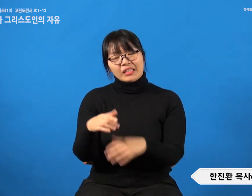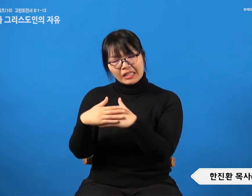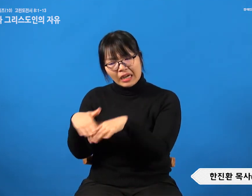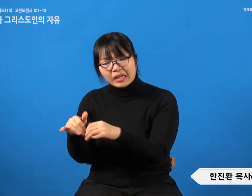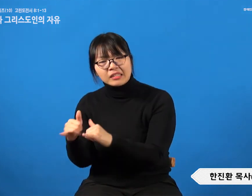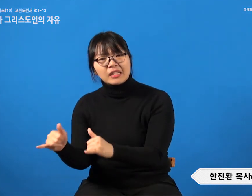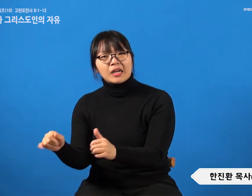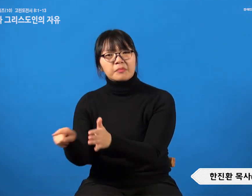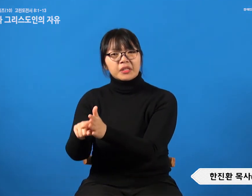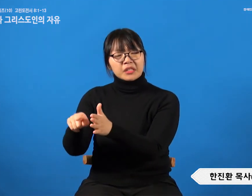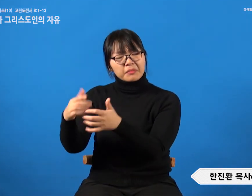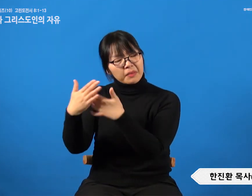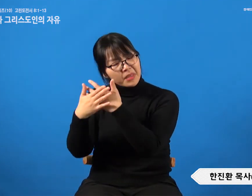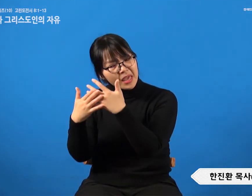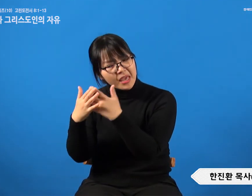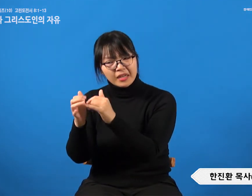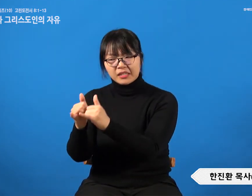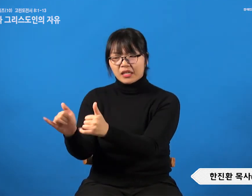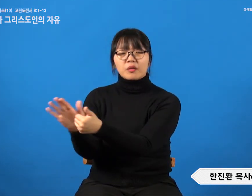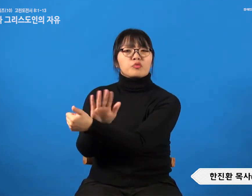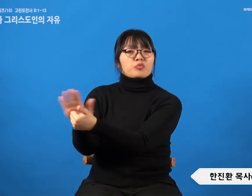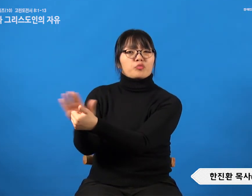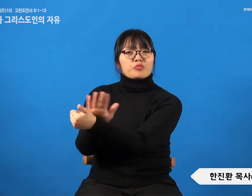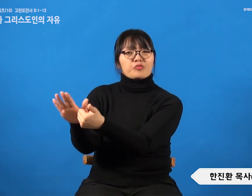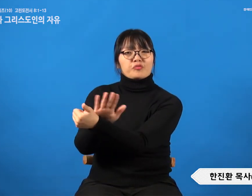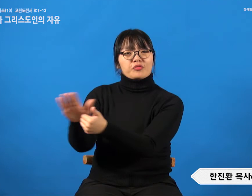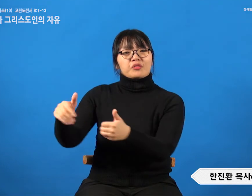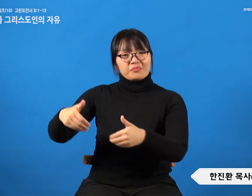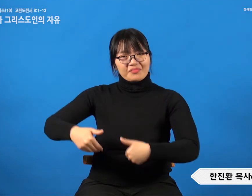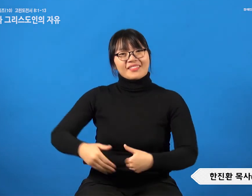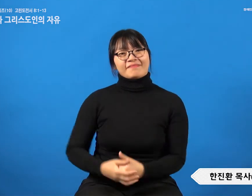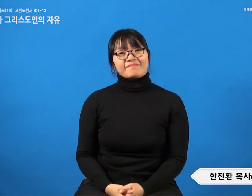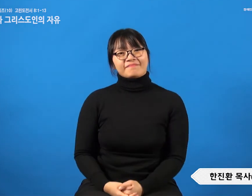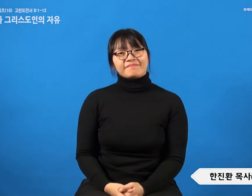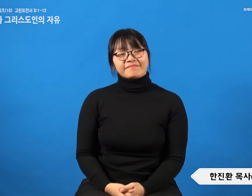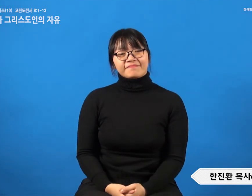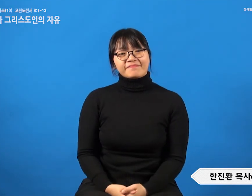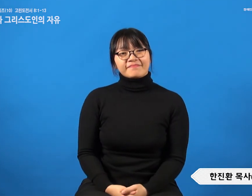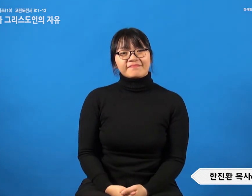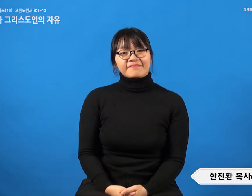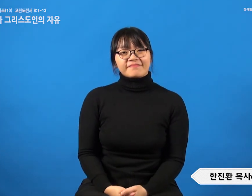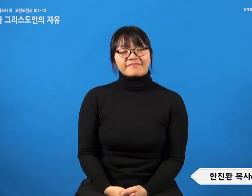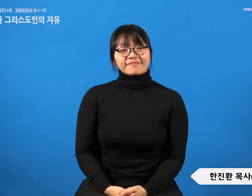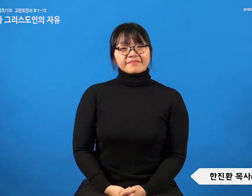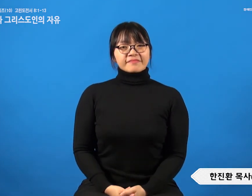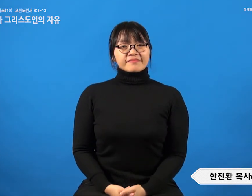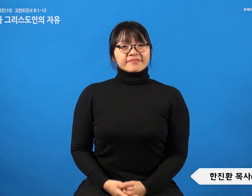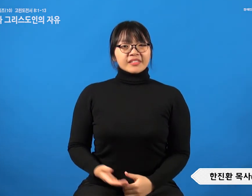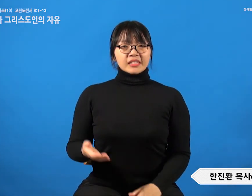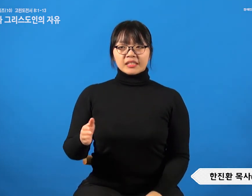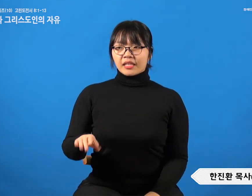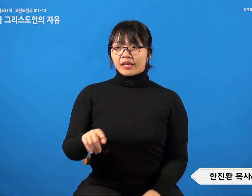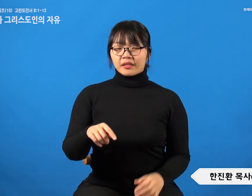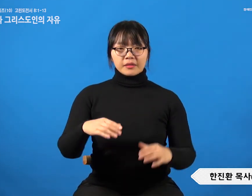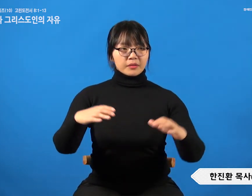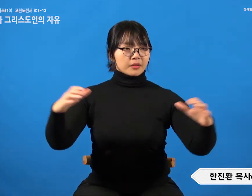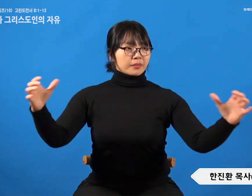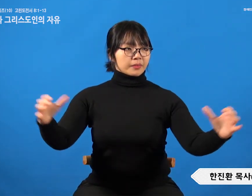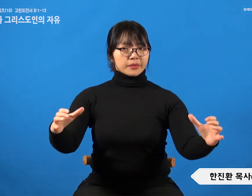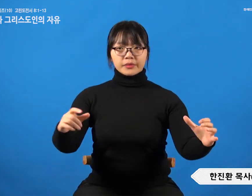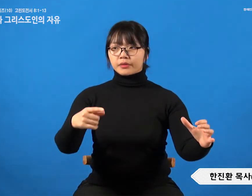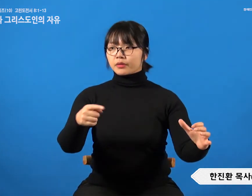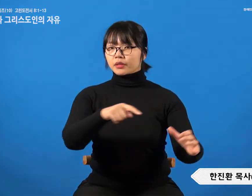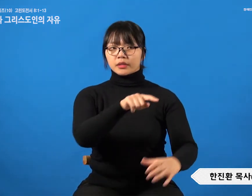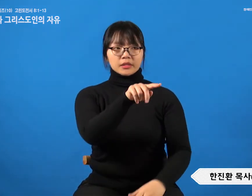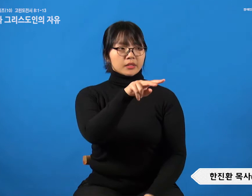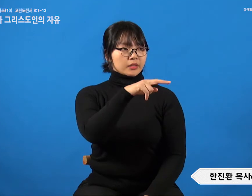약한 사람 초신자가 있을 수 있지 않습니까? 조심해야 됩니다. 그런데 여기 누가 초신자가 있나?